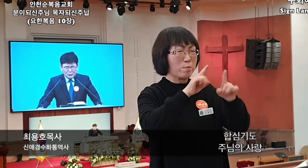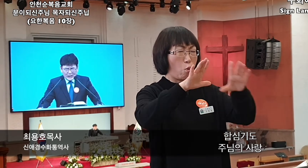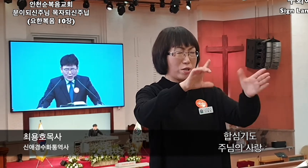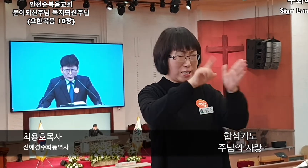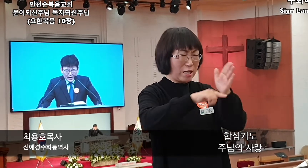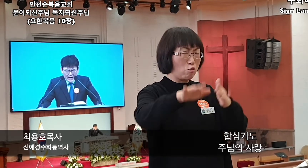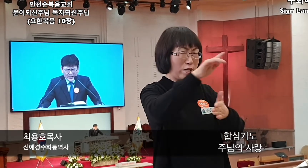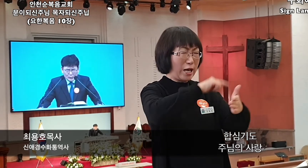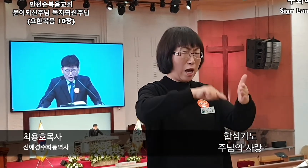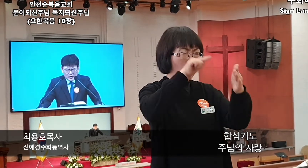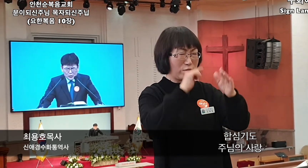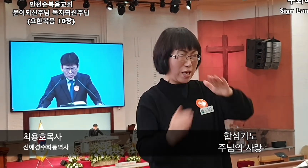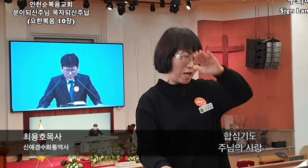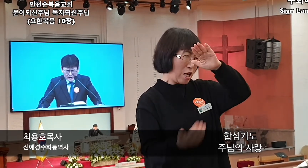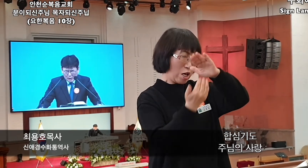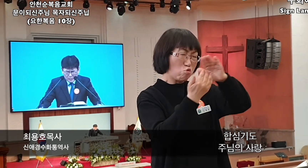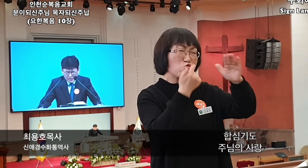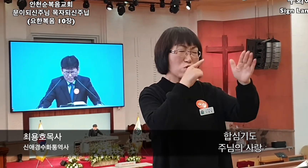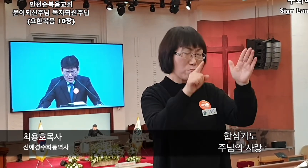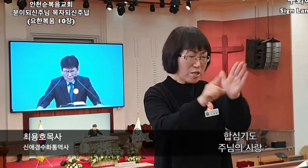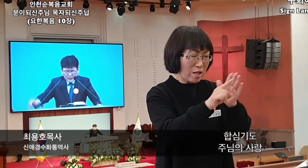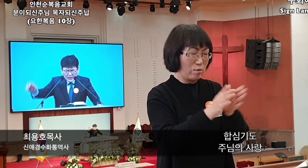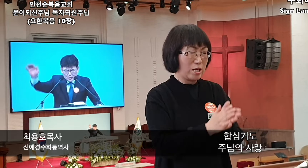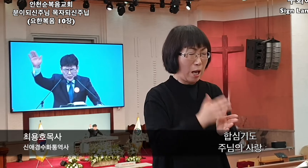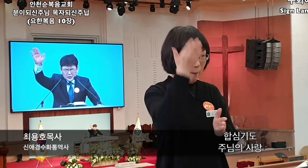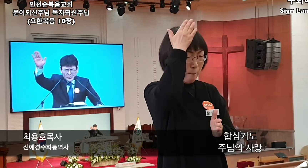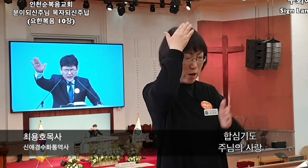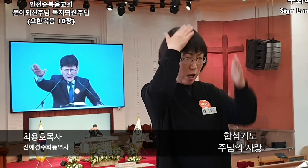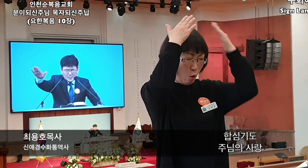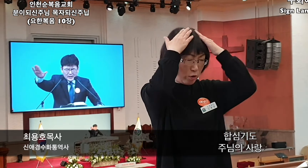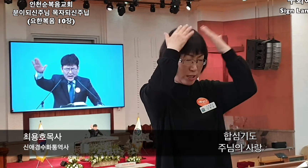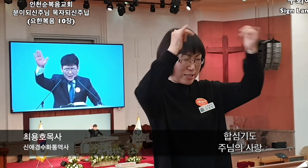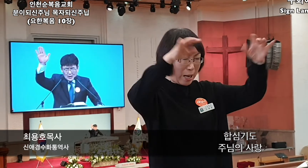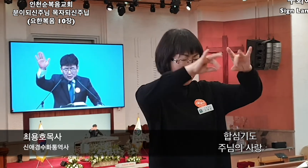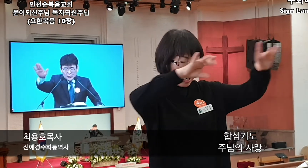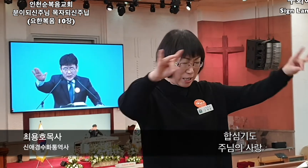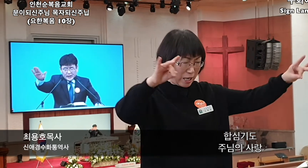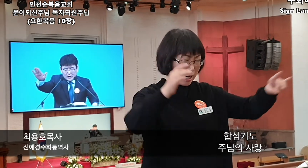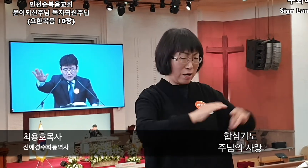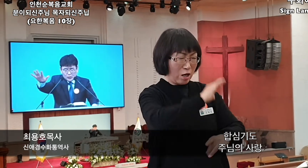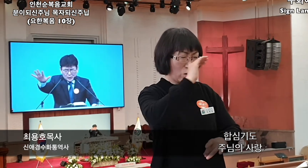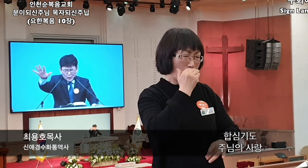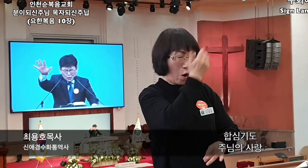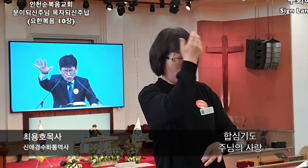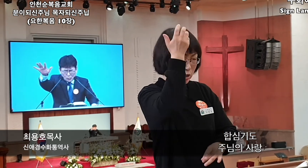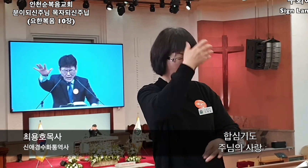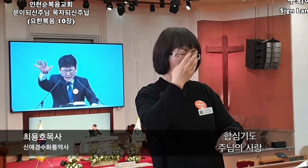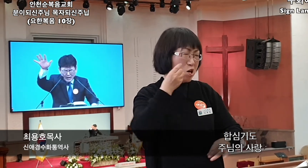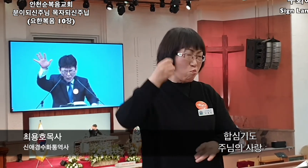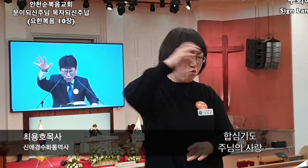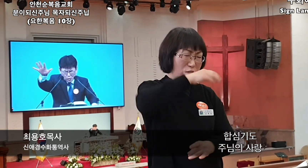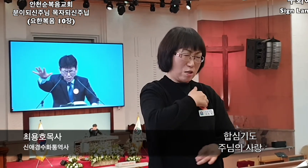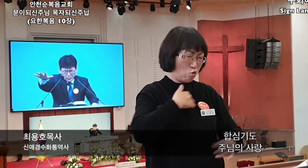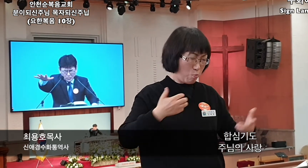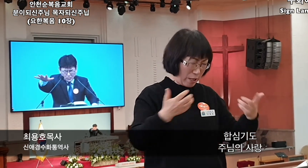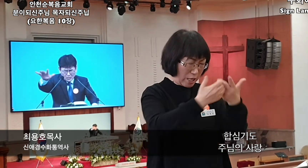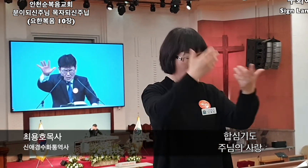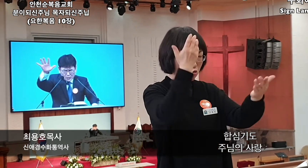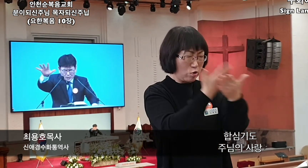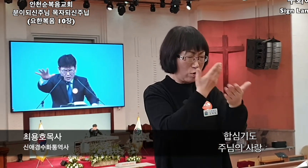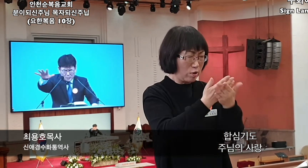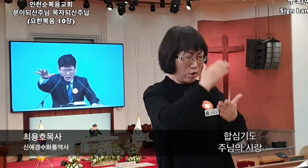이 시간 우리 가운데 이루어지는 줄 믿사오니, 머리에 손을 얹은 자들마다 성령의 기름 부으심으로 충만케 하여